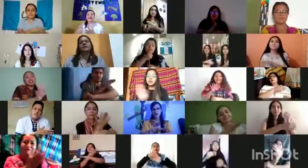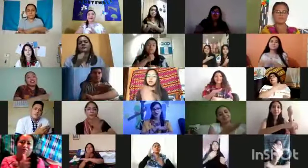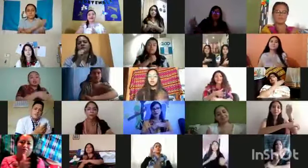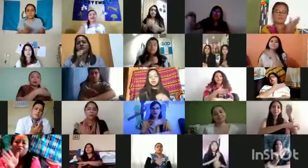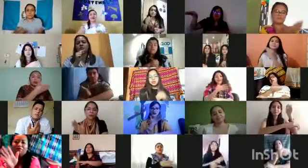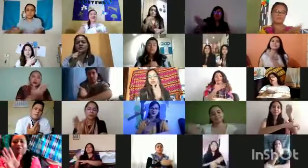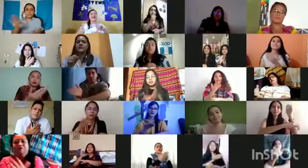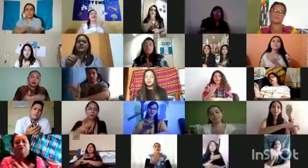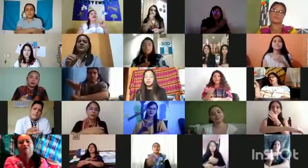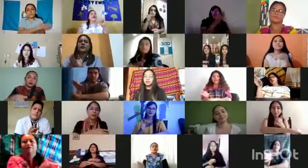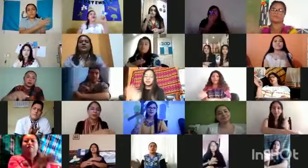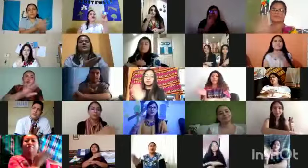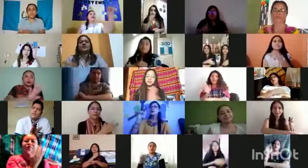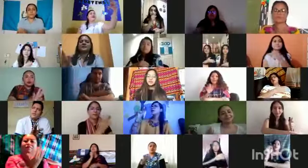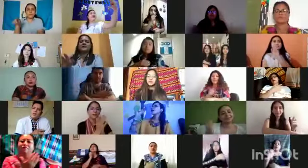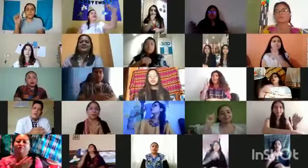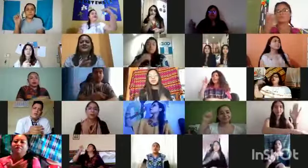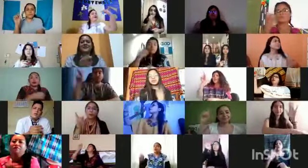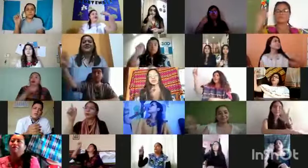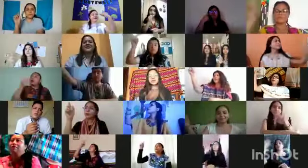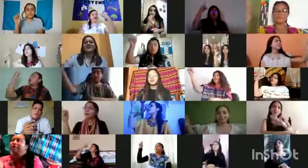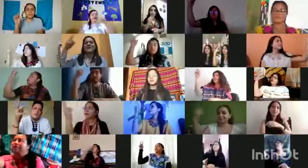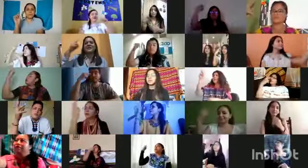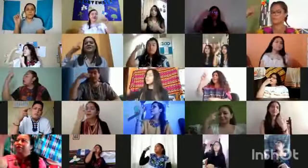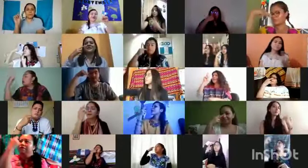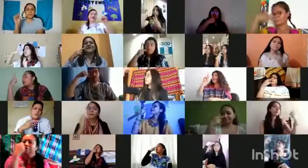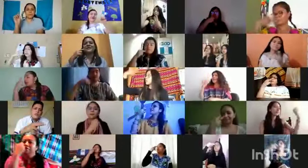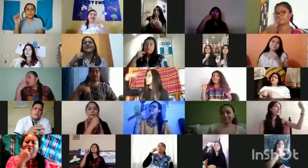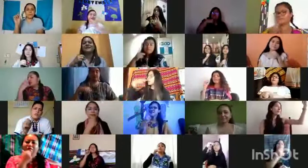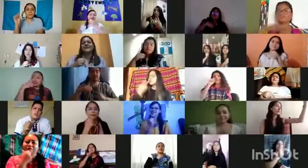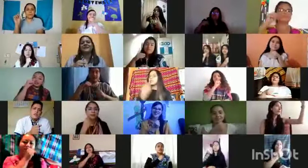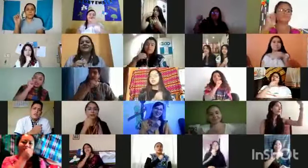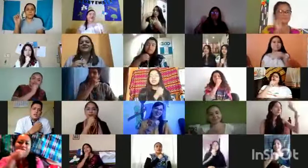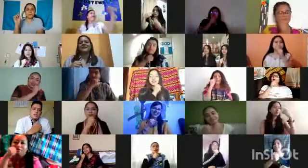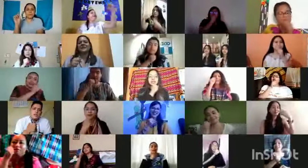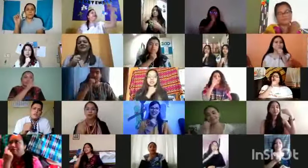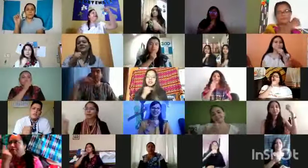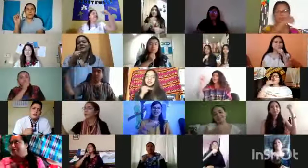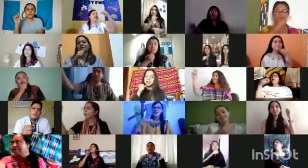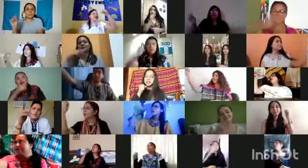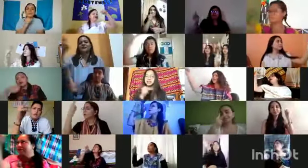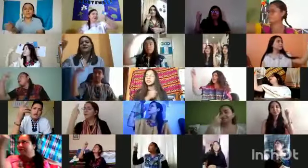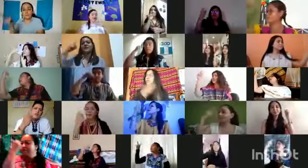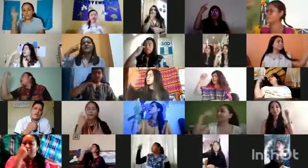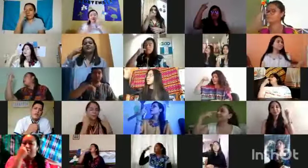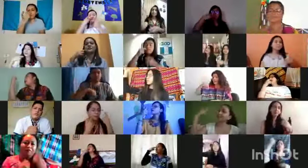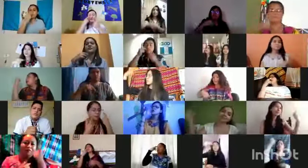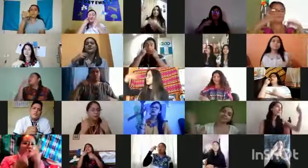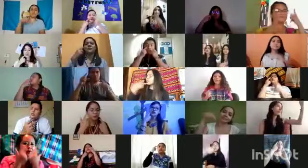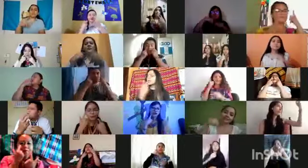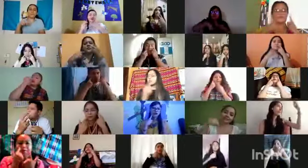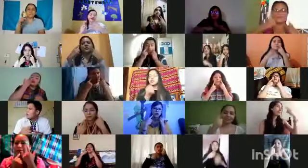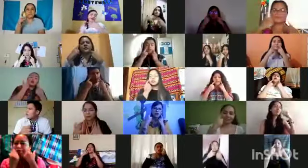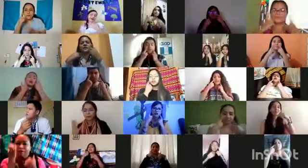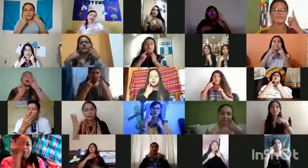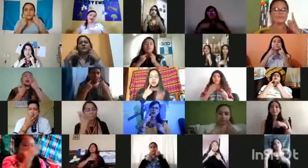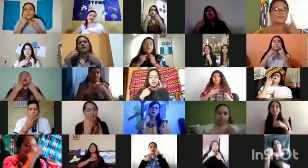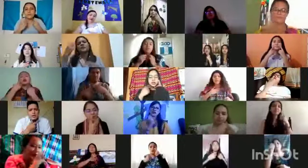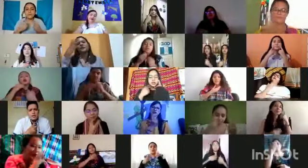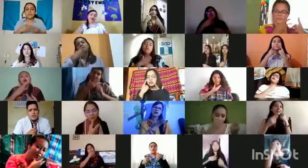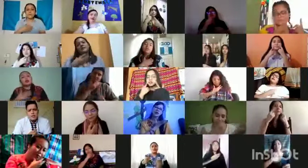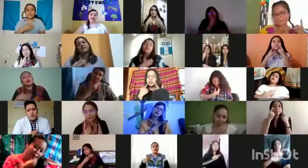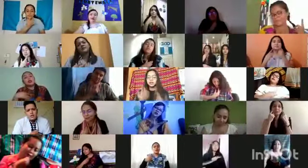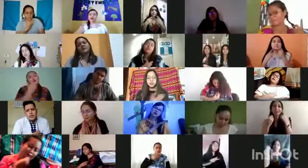Tú que me viste cantando me beso, llorando mi